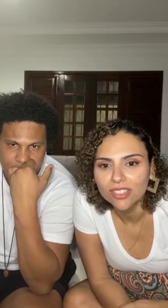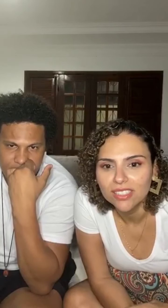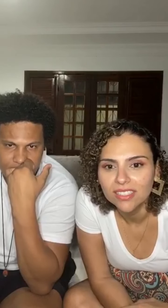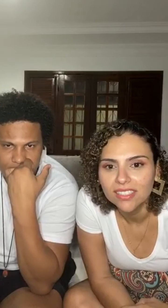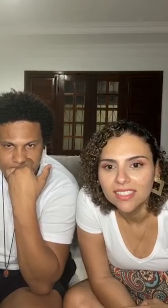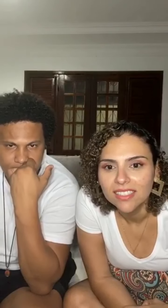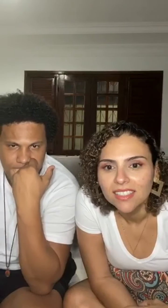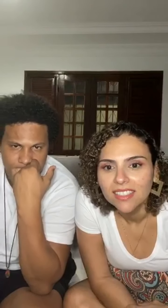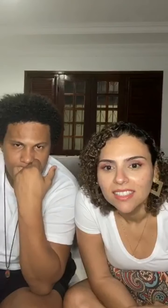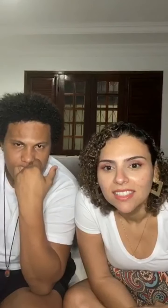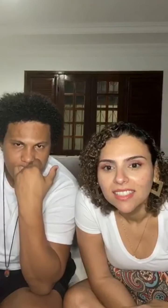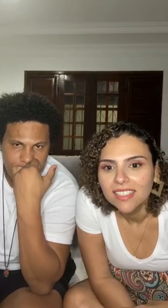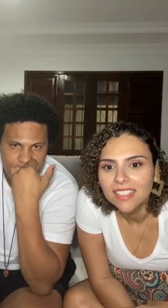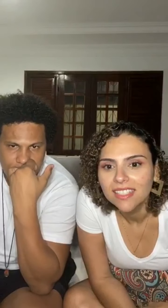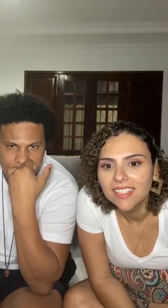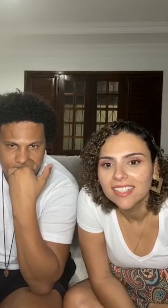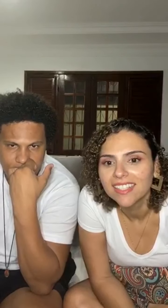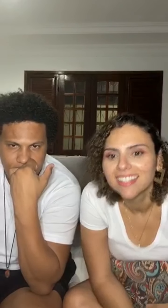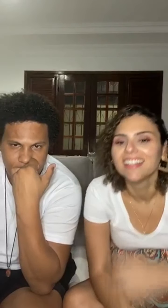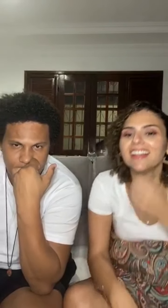Cláudia.